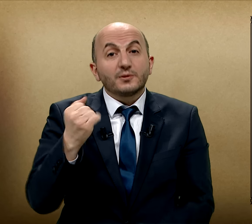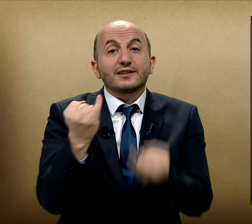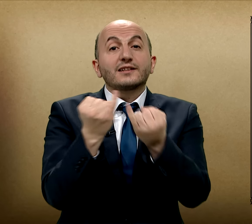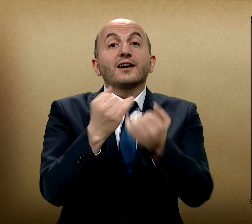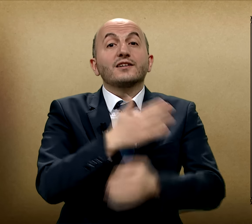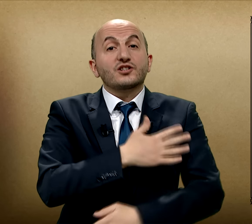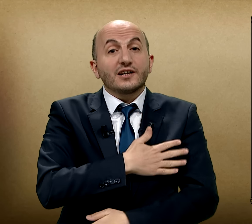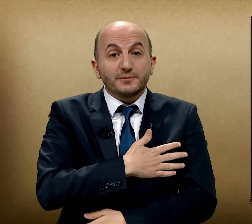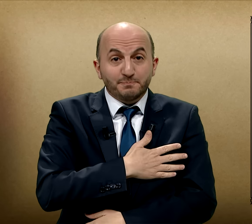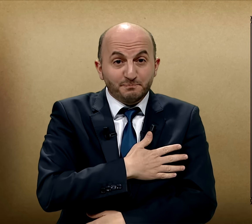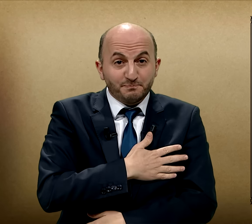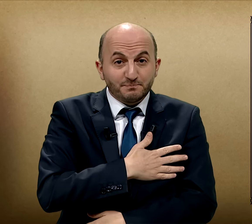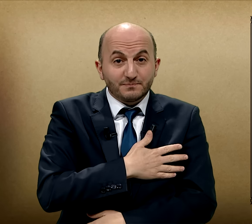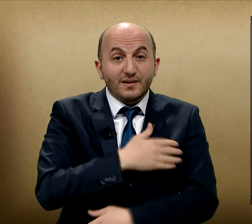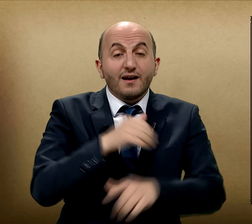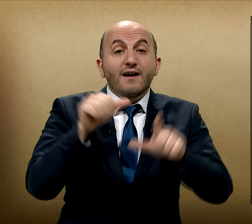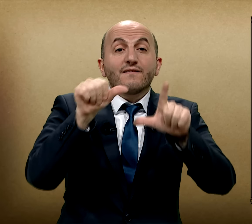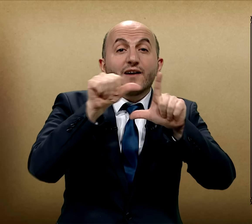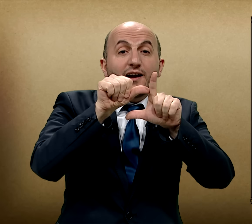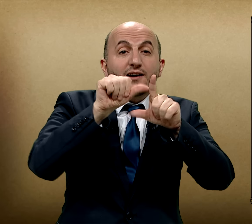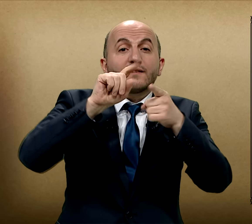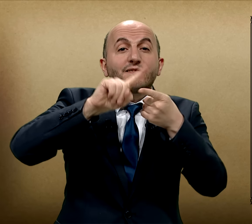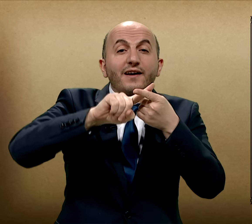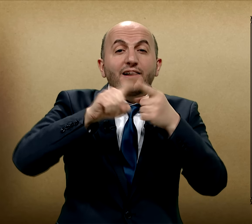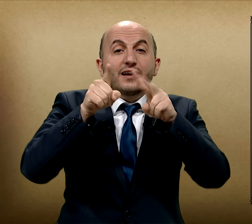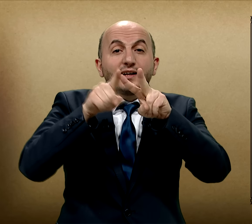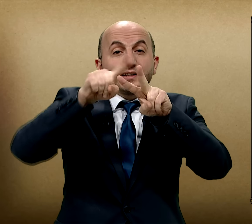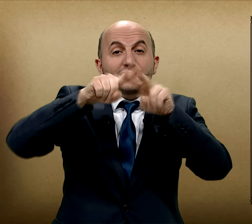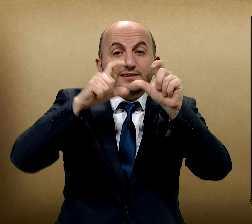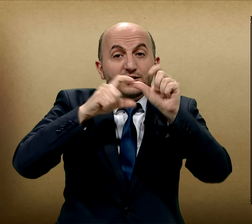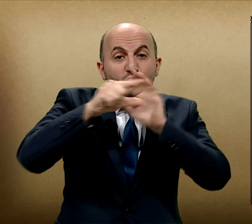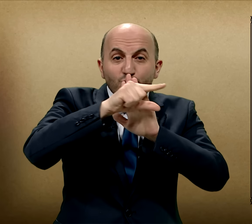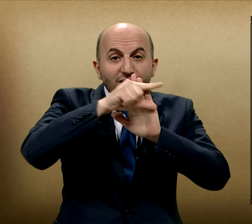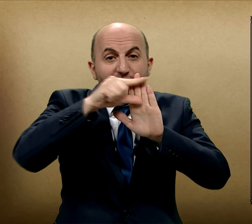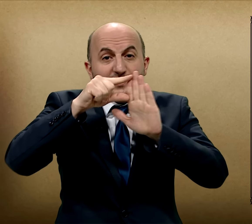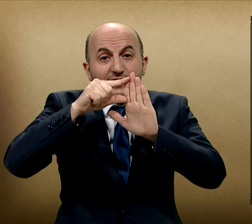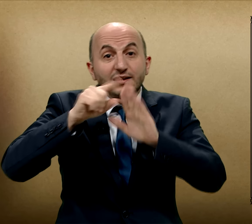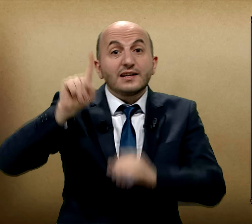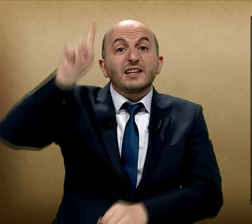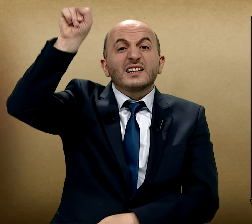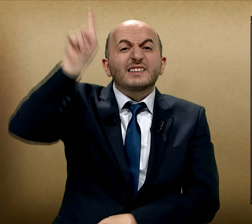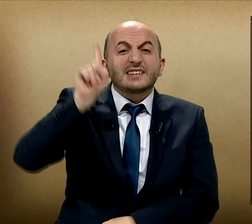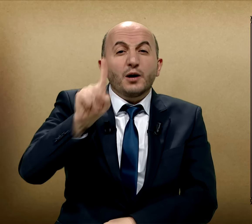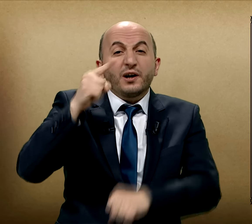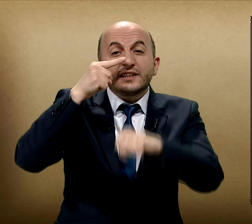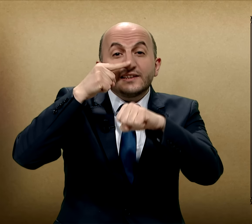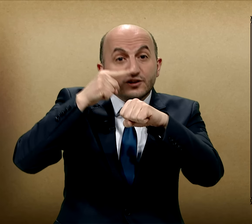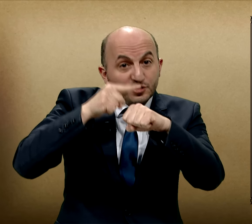Kıymetli kardeşlerim, Felak ve Nas sureleri tevhid